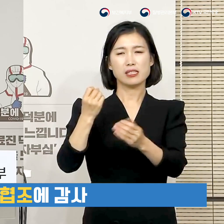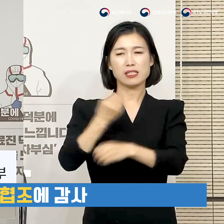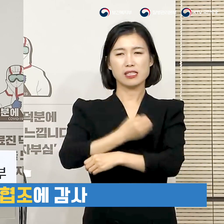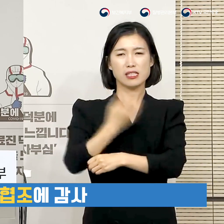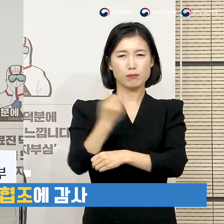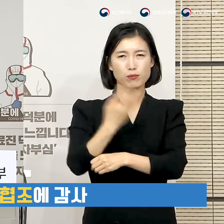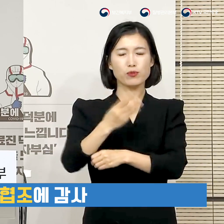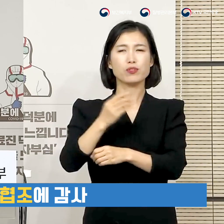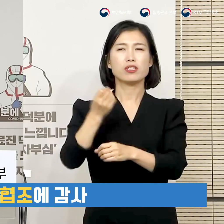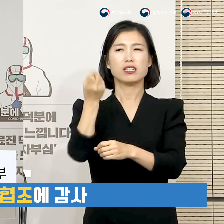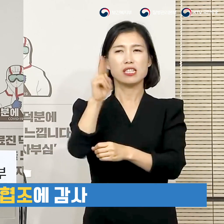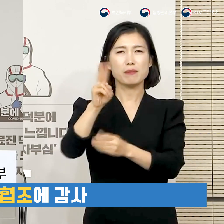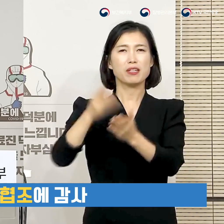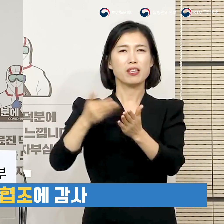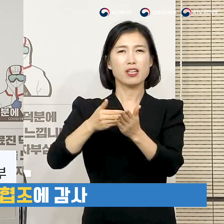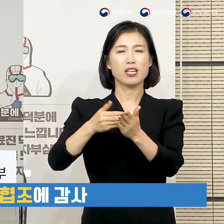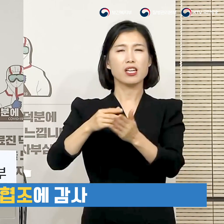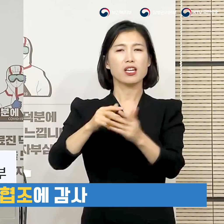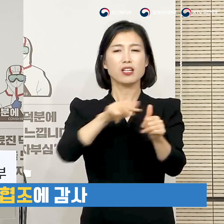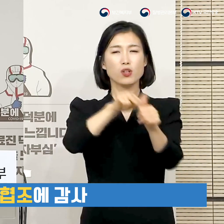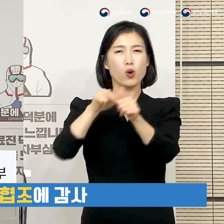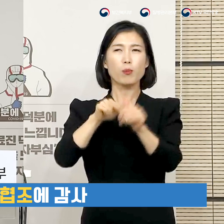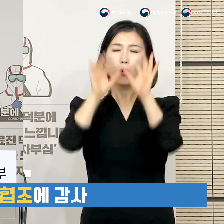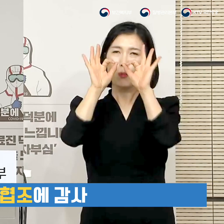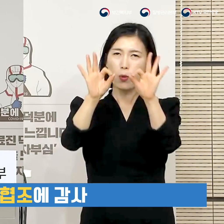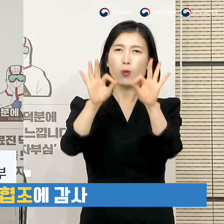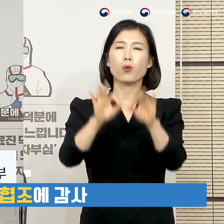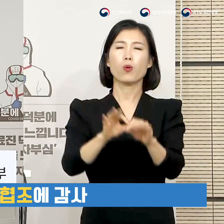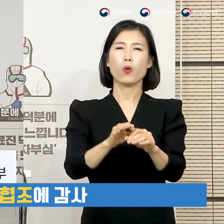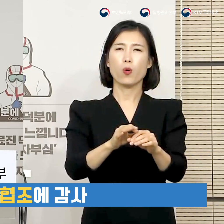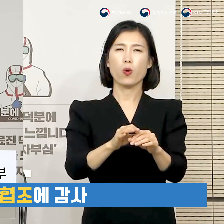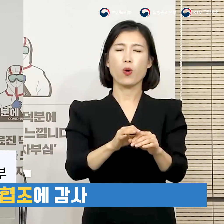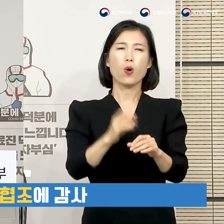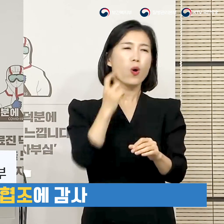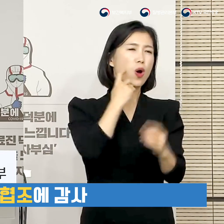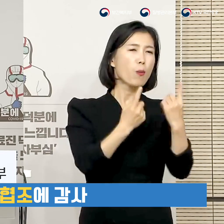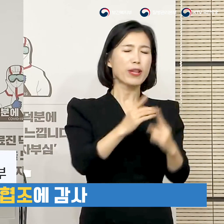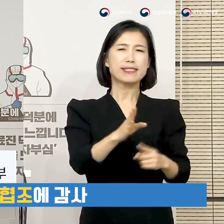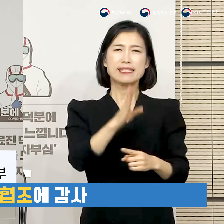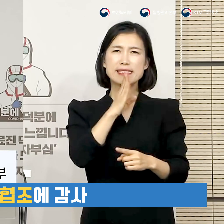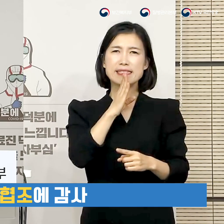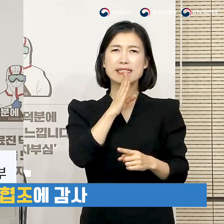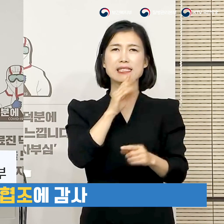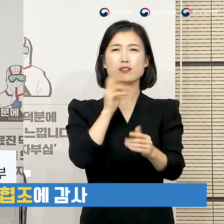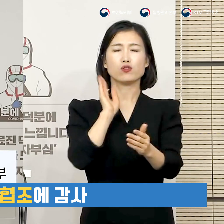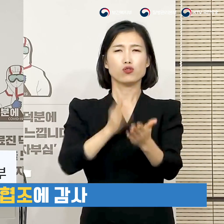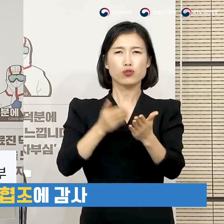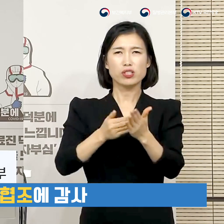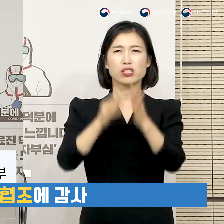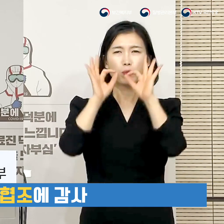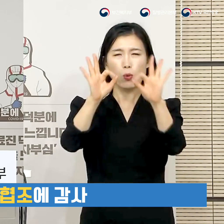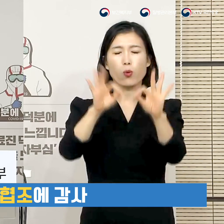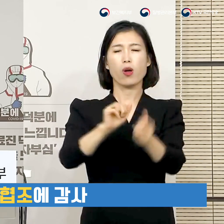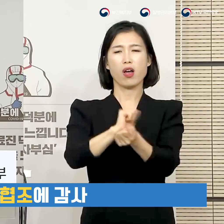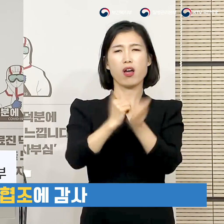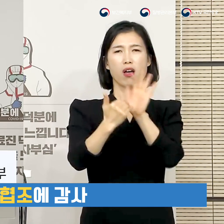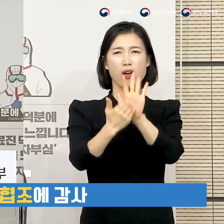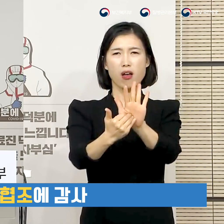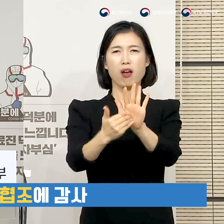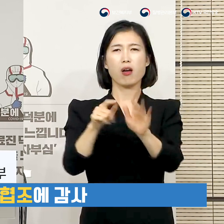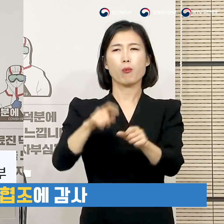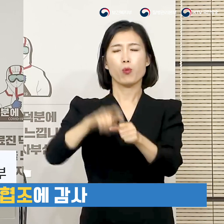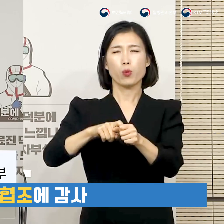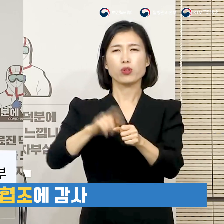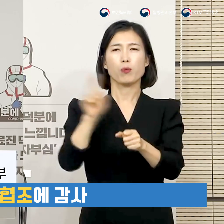언론의 도움을 받아서 신속하고 정확한 그 정보의 소통을 통해서 방역의 취지를 충분히 이해해